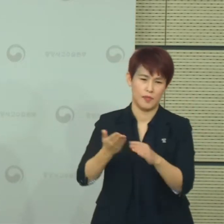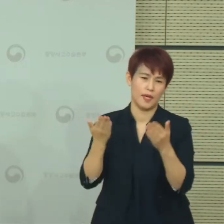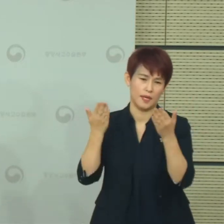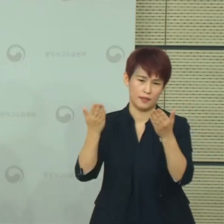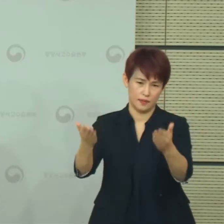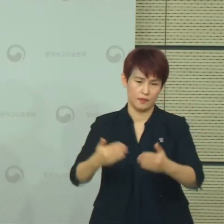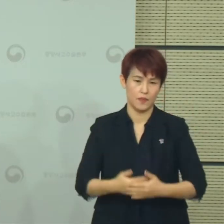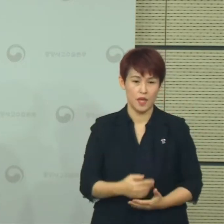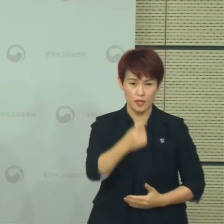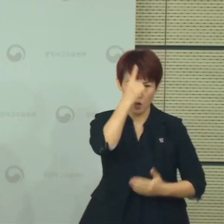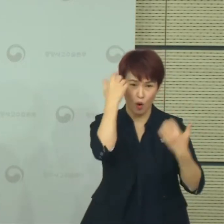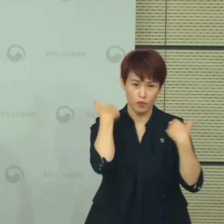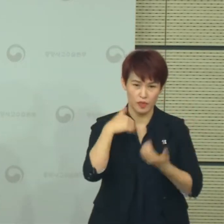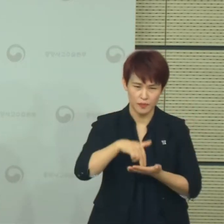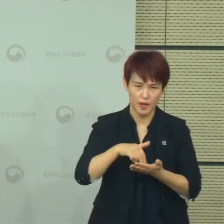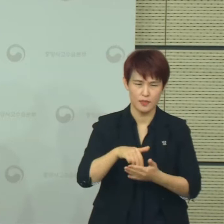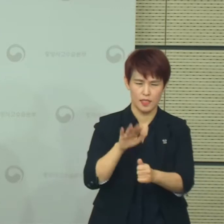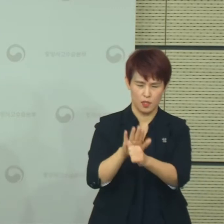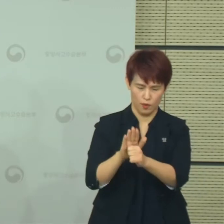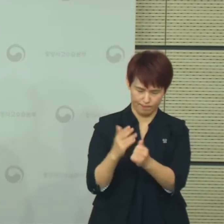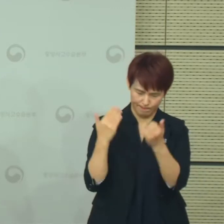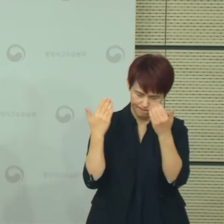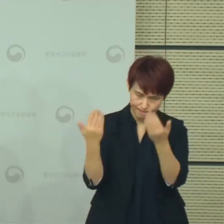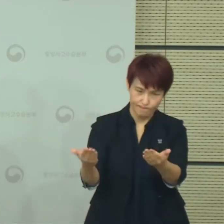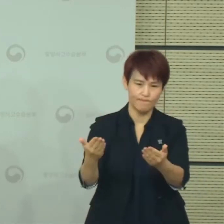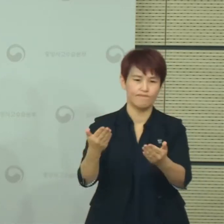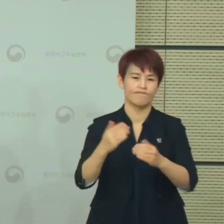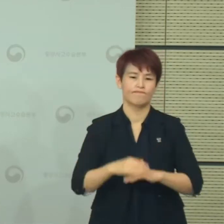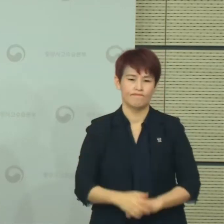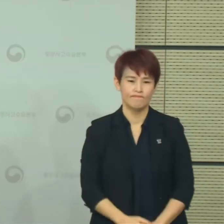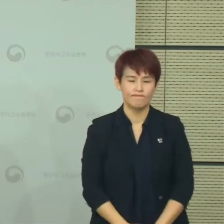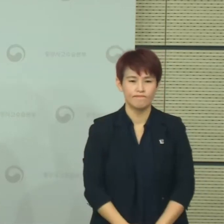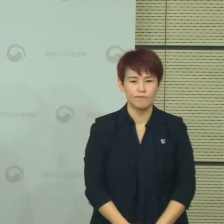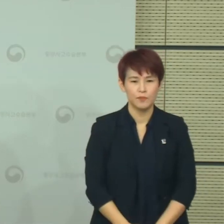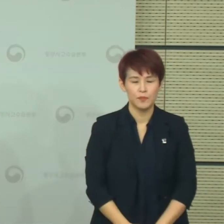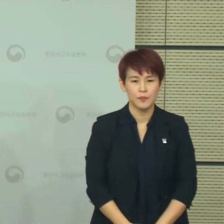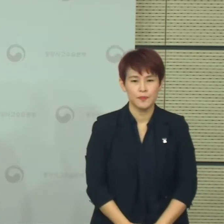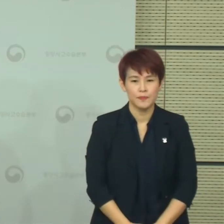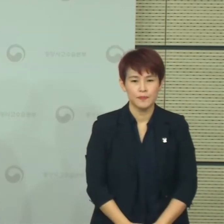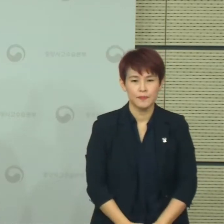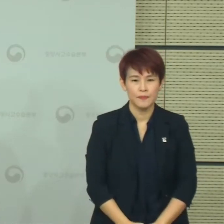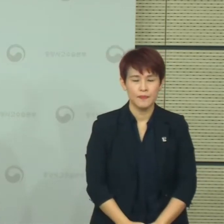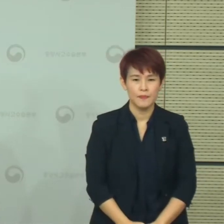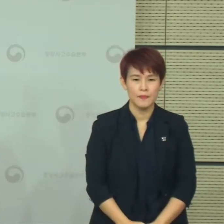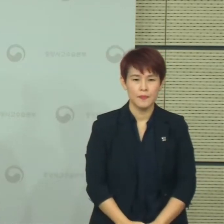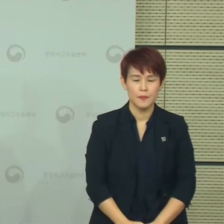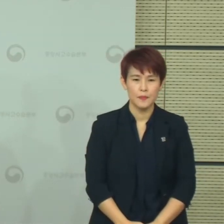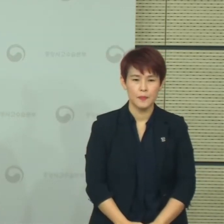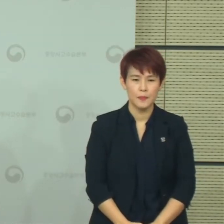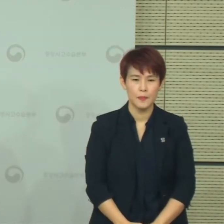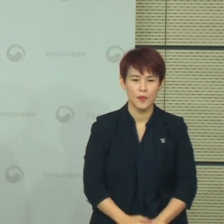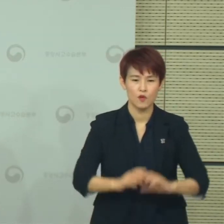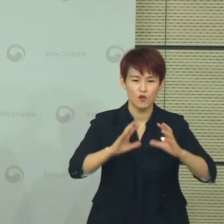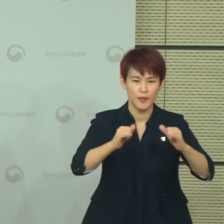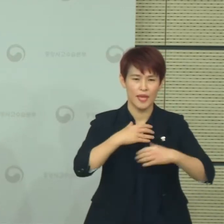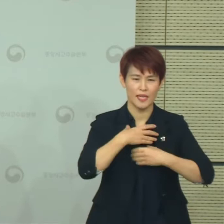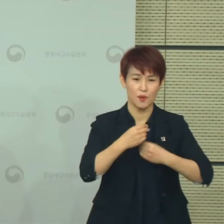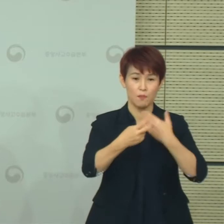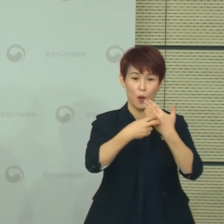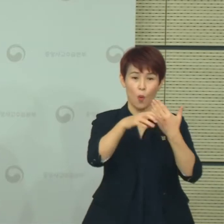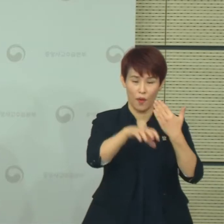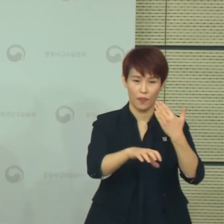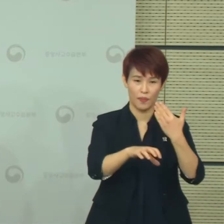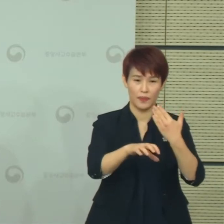감사드리며 정부는 이를 위한 지원을 아끼지 않겠다고 말씀드립니다. 다음은 국민안심병원에